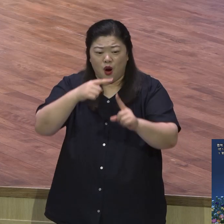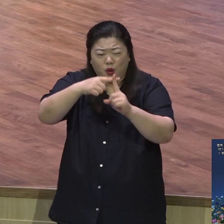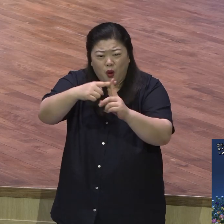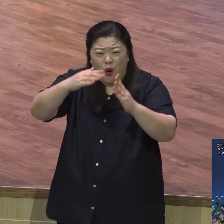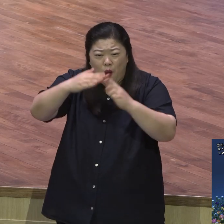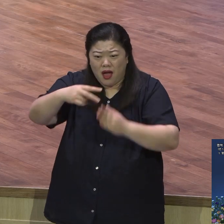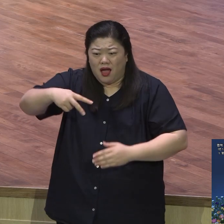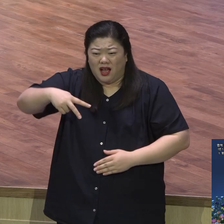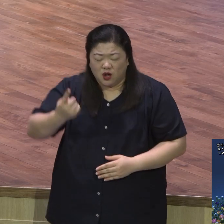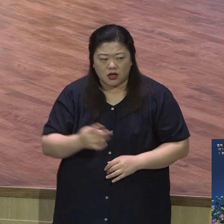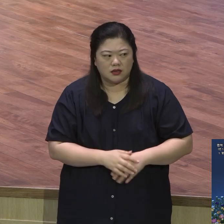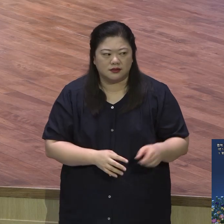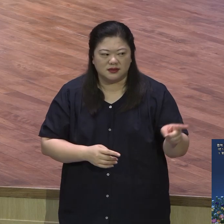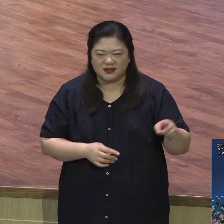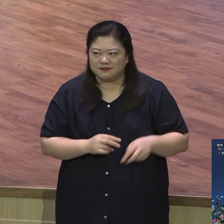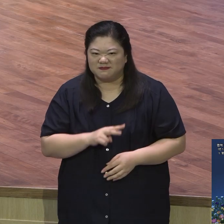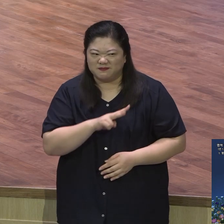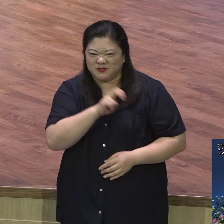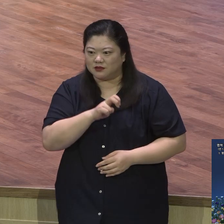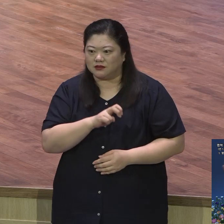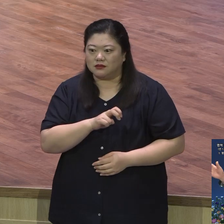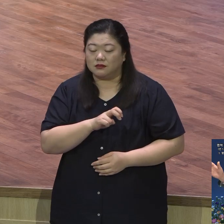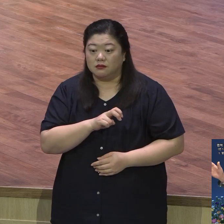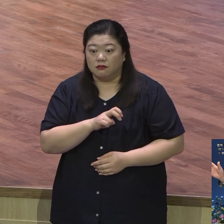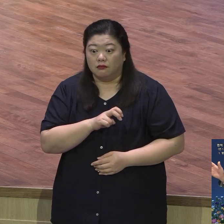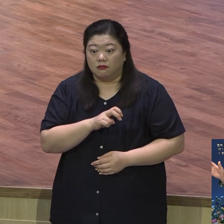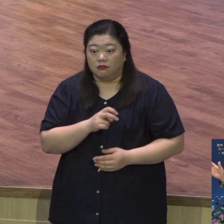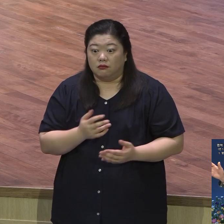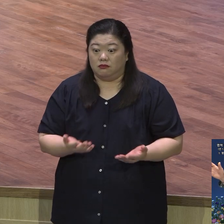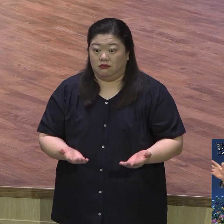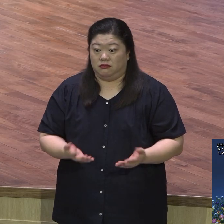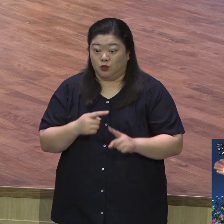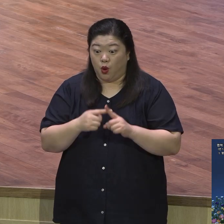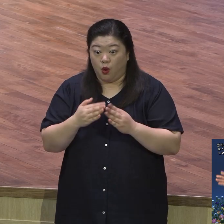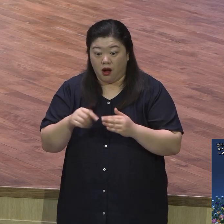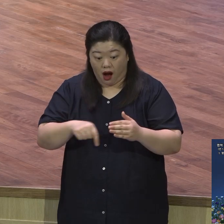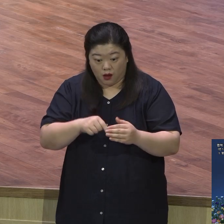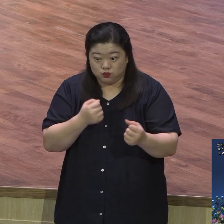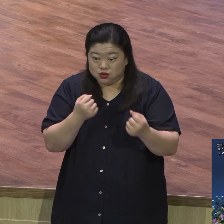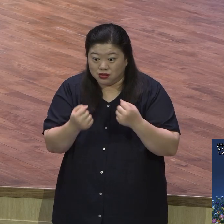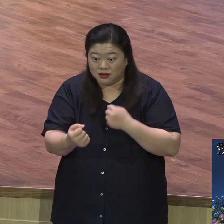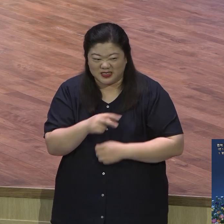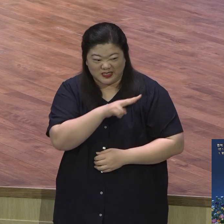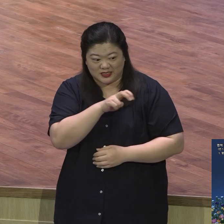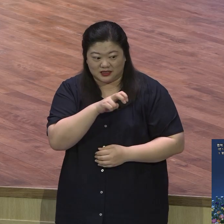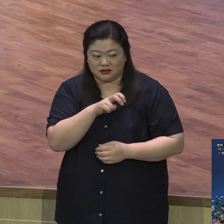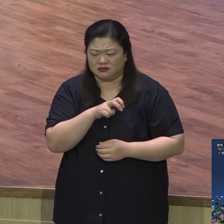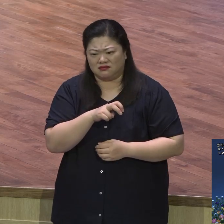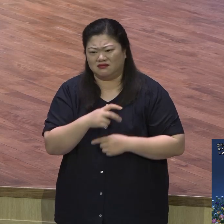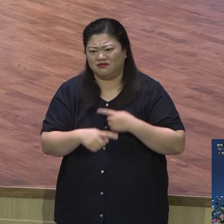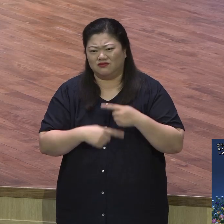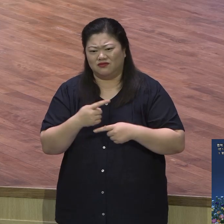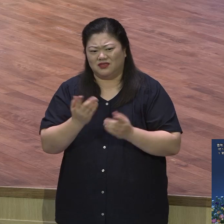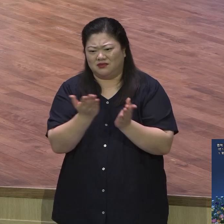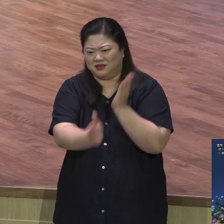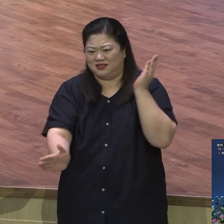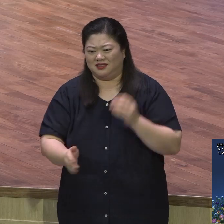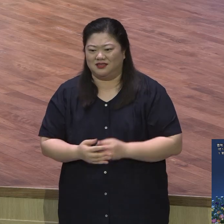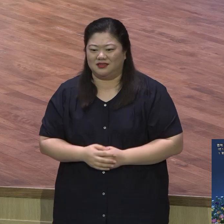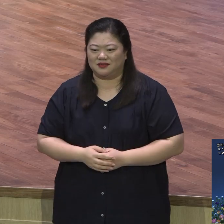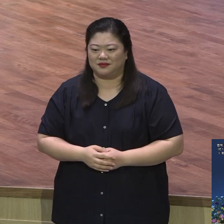싸우고 저 인간이 꼴보기 싫어져요. 그거는 신앙생활을 하는 게 아니에요. 사회의 세상 단체나 그런